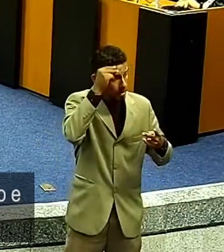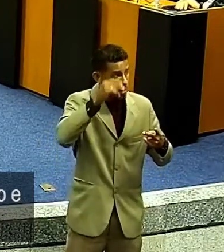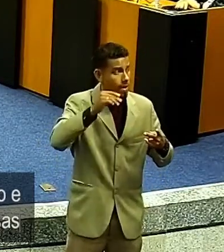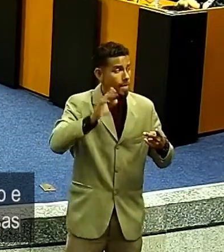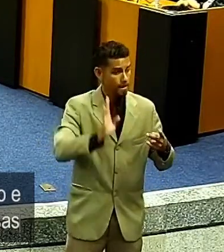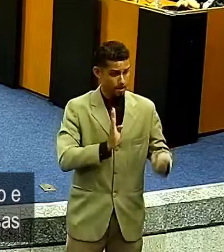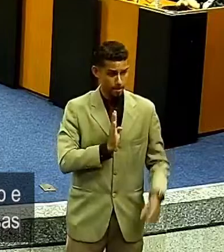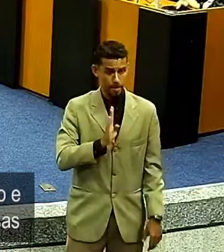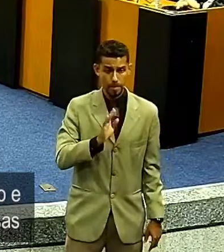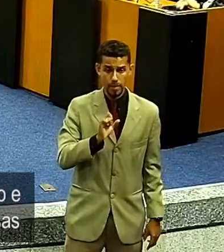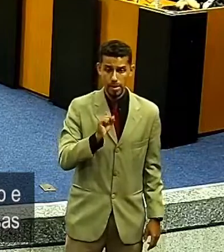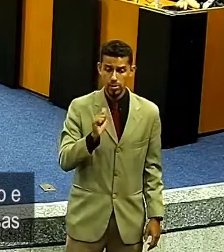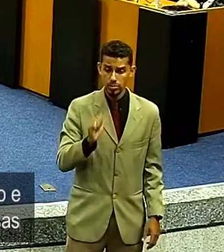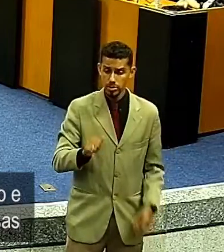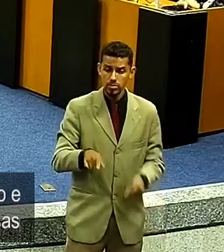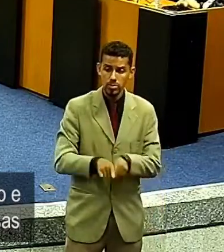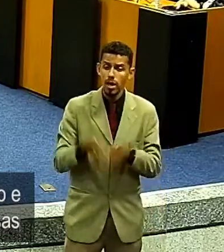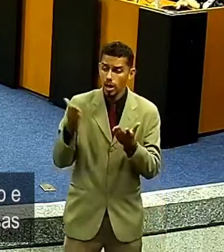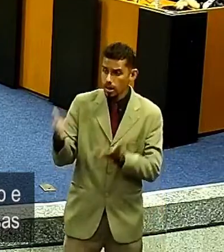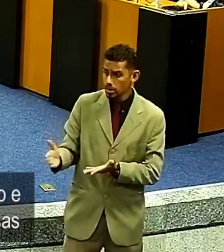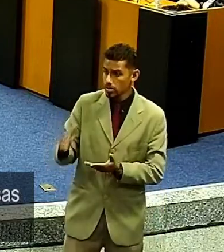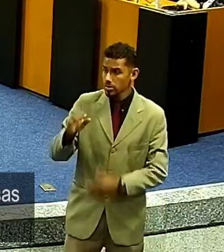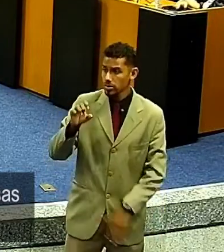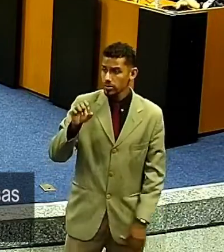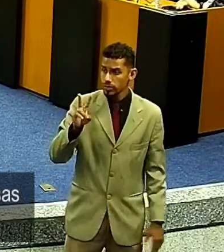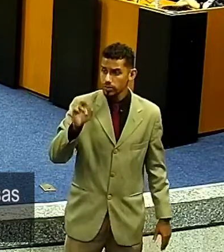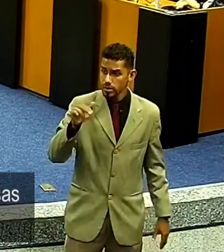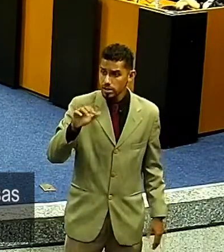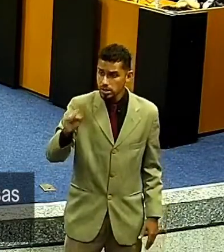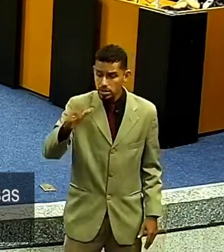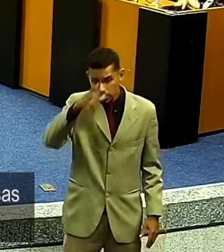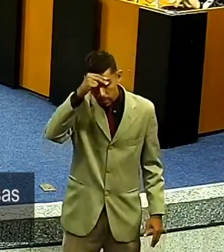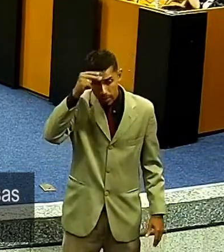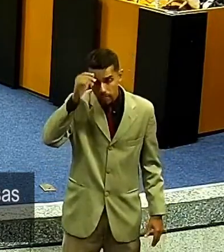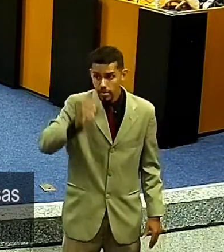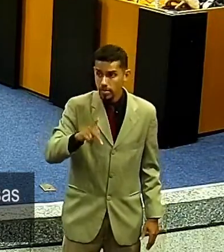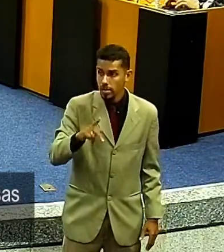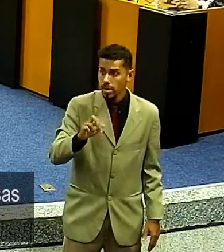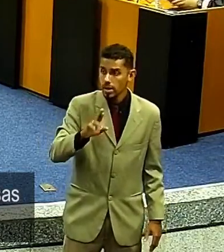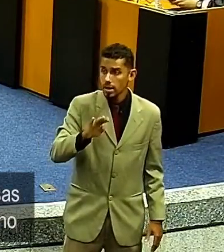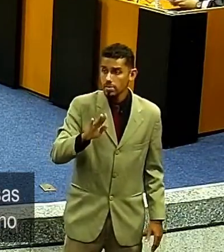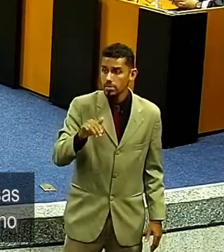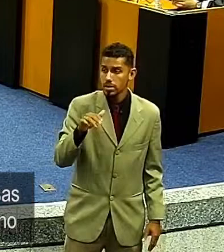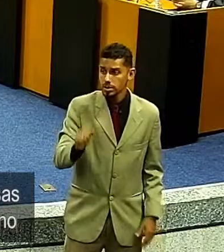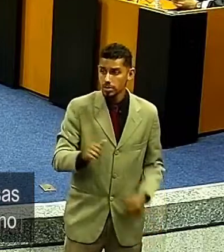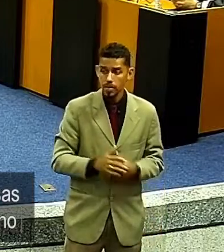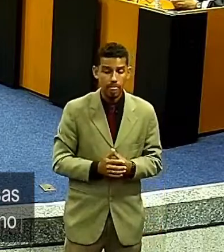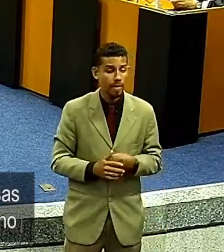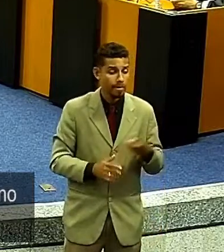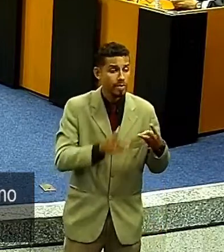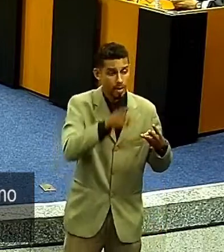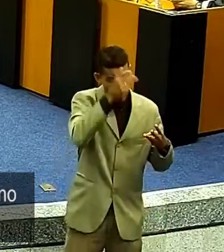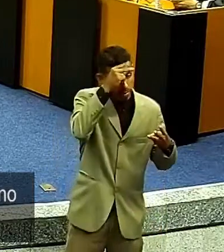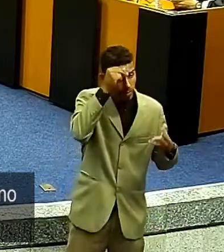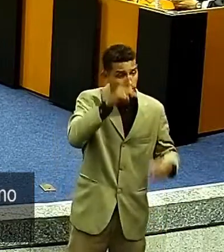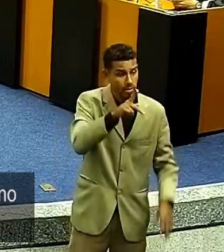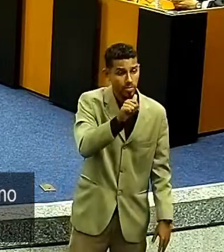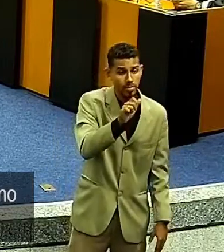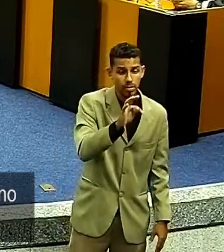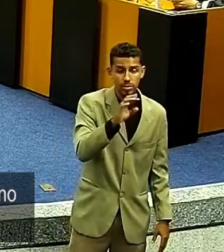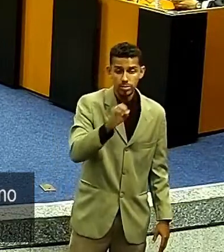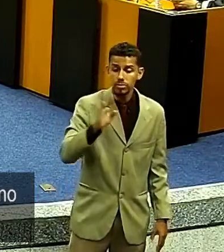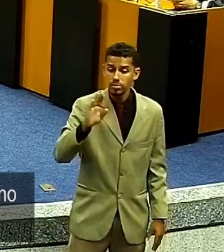e da senhora Vanessa furtada prefeita de Paraibano e do meu cunhado Enoque Mota prefeito de PES bons